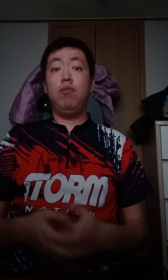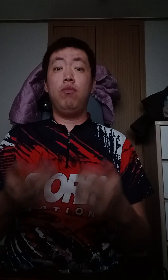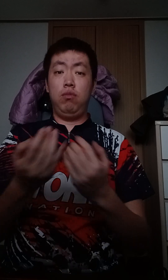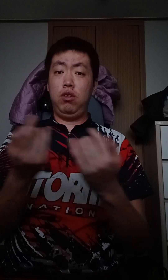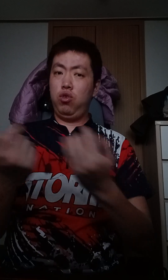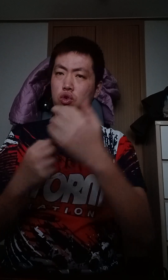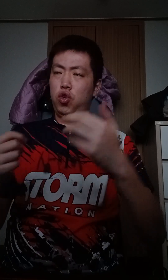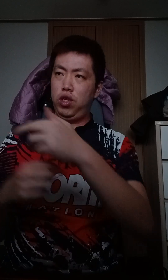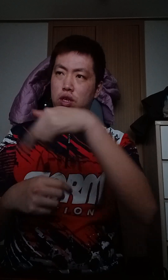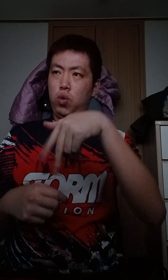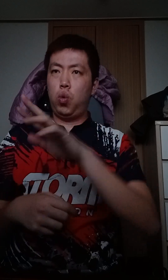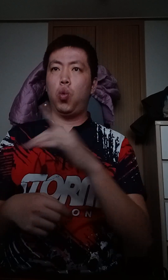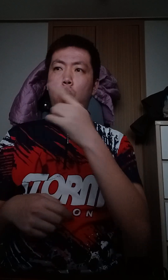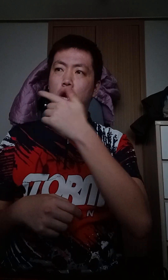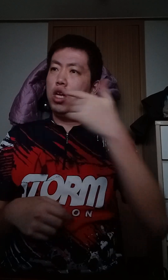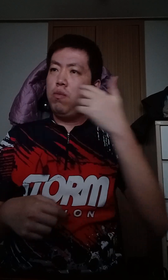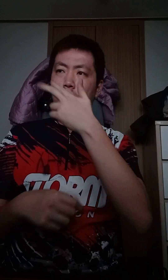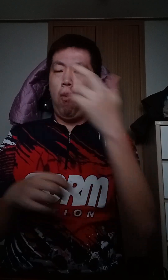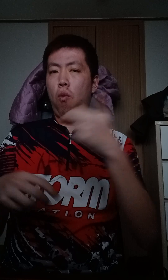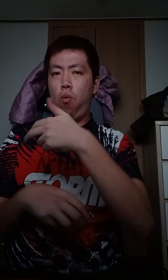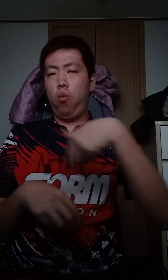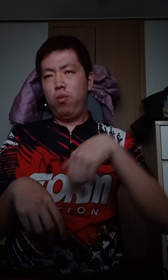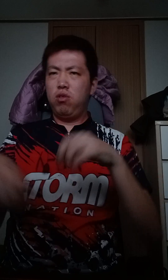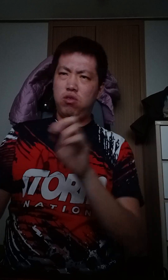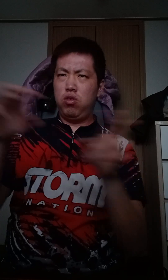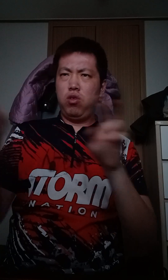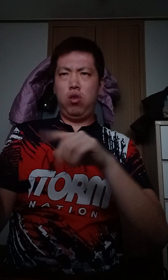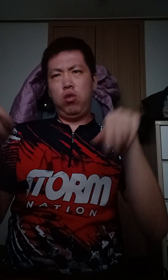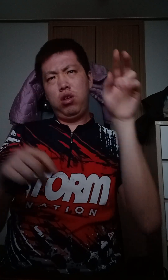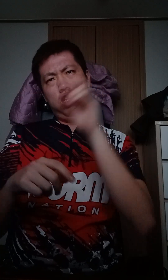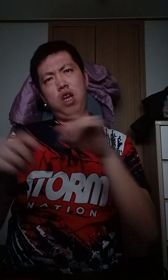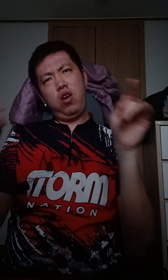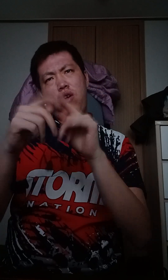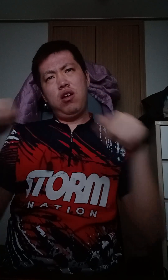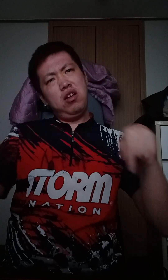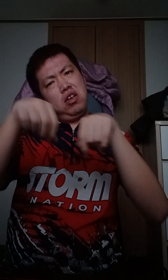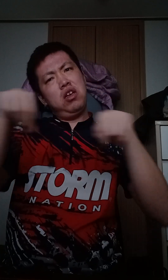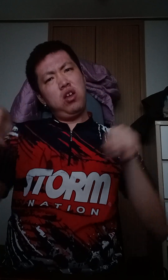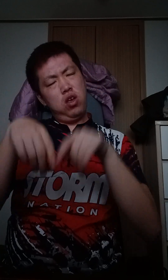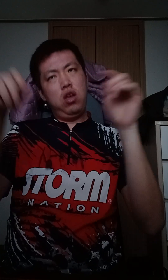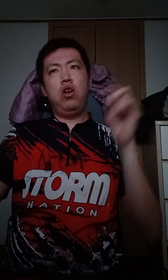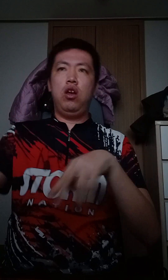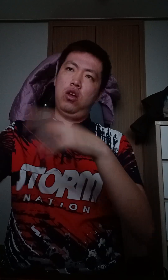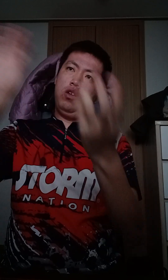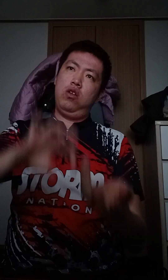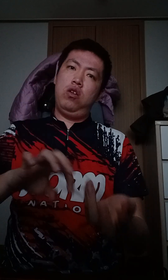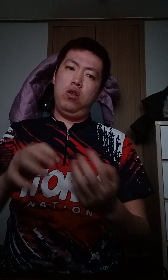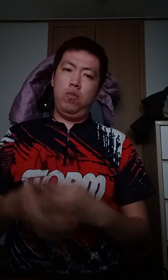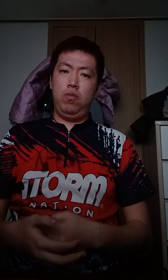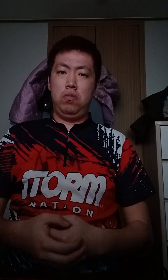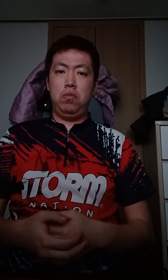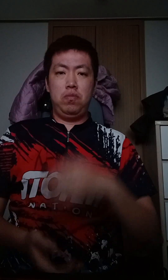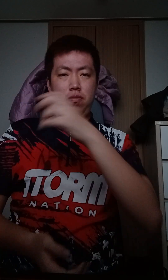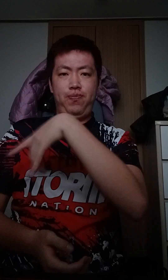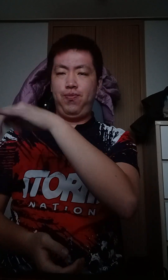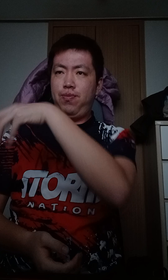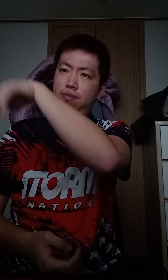유치원생을 가득 태운 노란색 버스가 갑자기 휘청거리더니 양쪽 벽을 들이받고 넘어집니다. 사고를 목격하고 급히